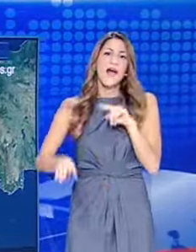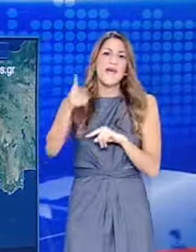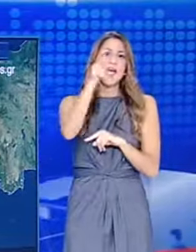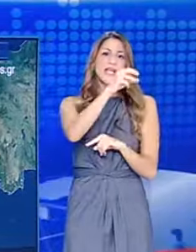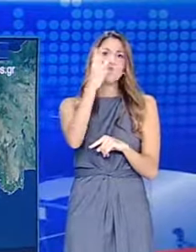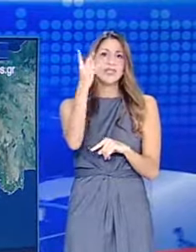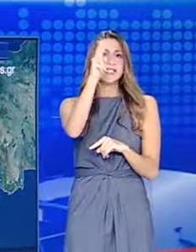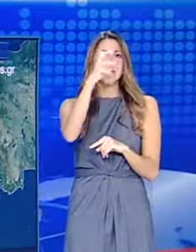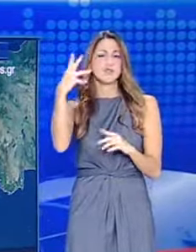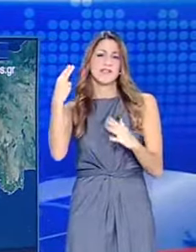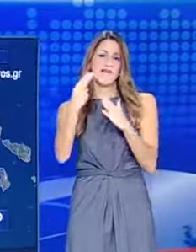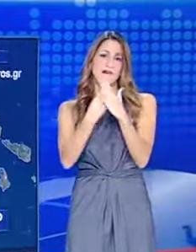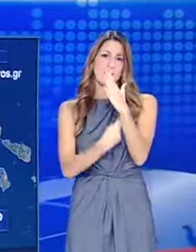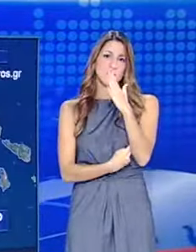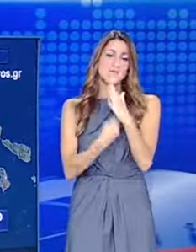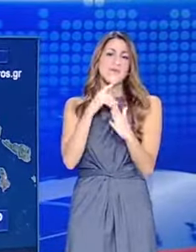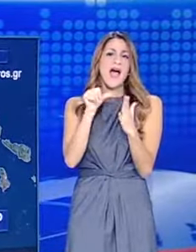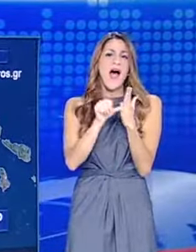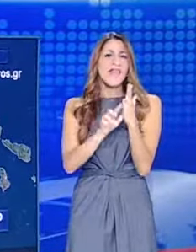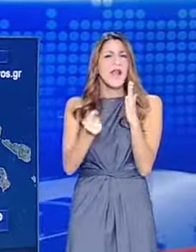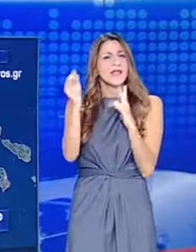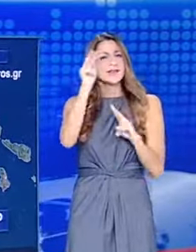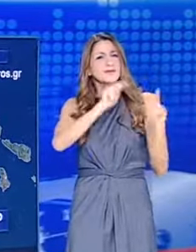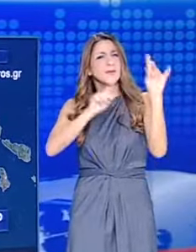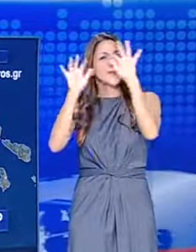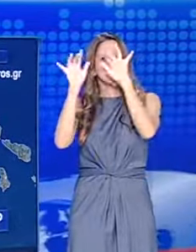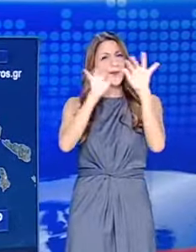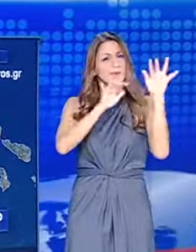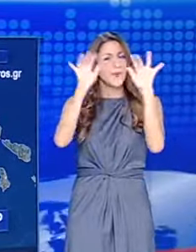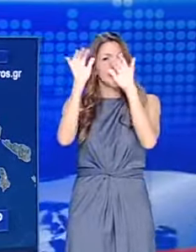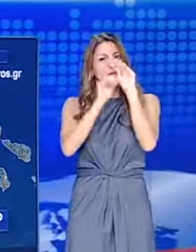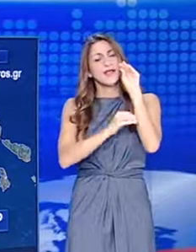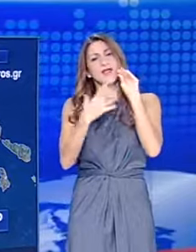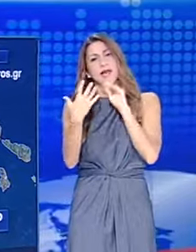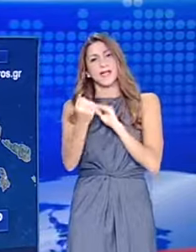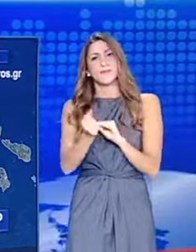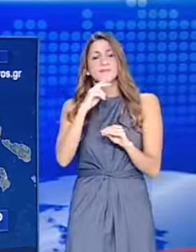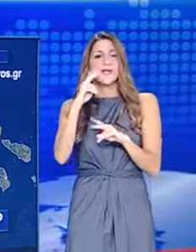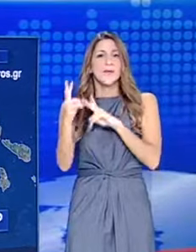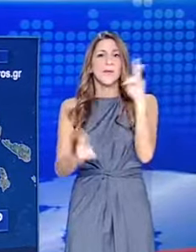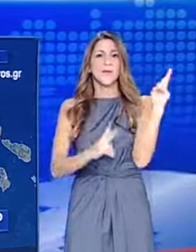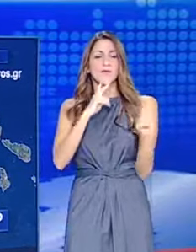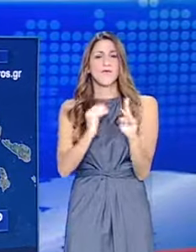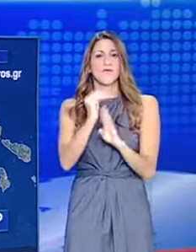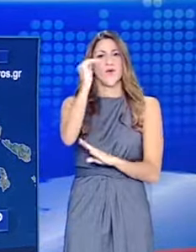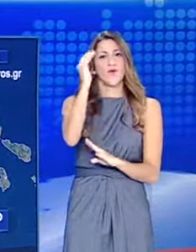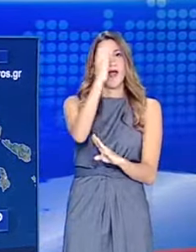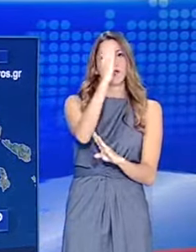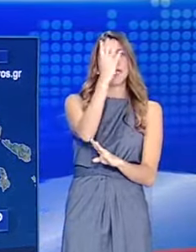με 25° στην αττική προβλέπονται αραιές νεφώσεις κατά περιόδους πιο πυκνές οι άνεμοι θα πνέουν βόριο βορειο ανατολική 3 με π και